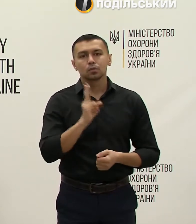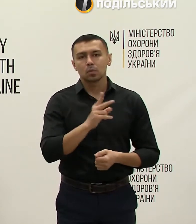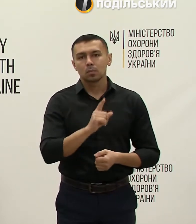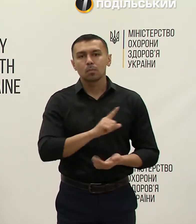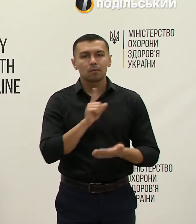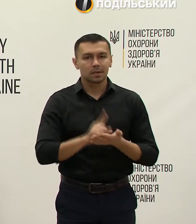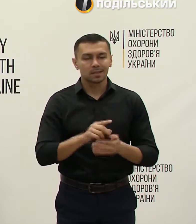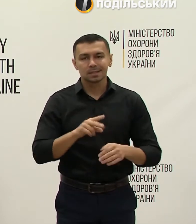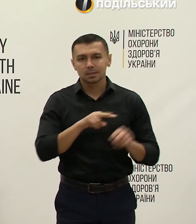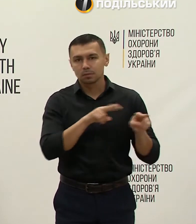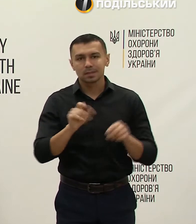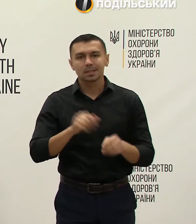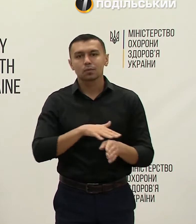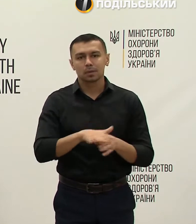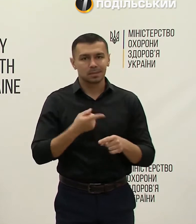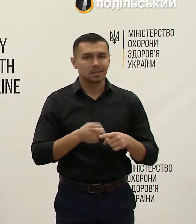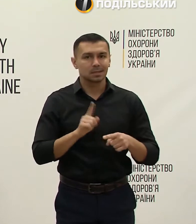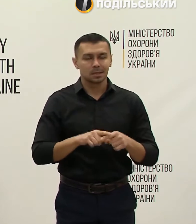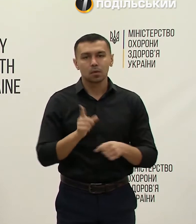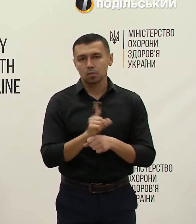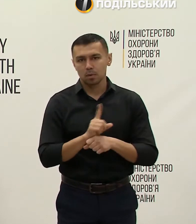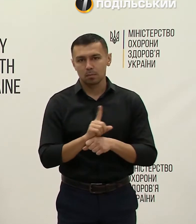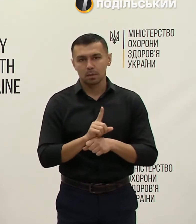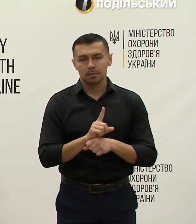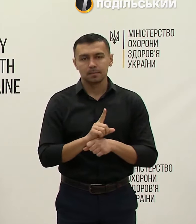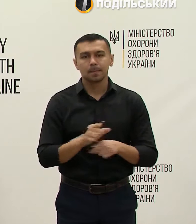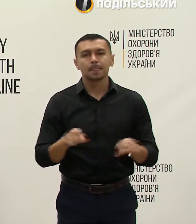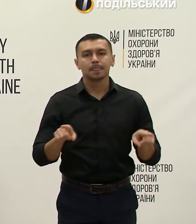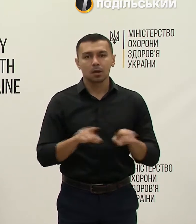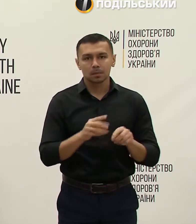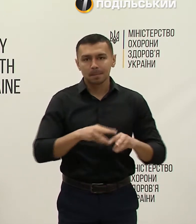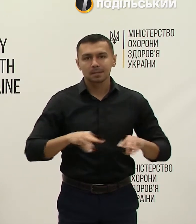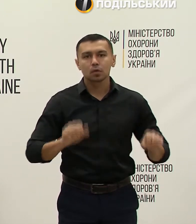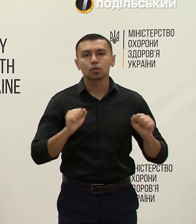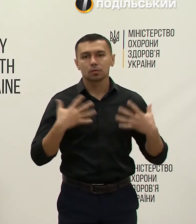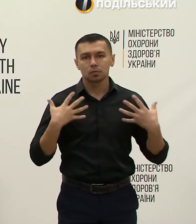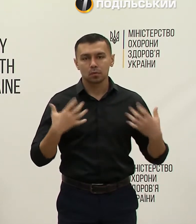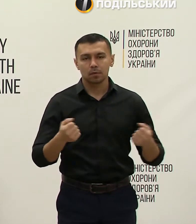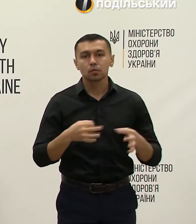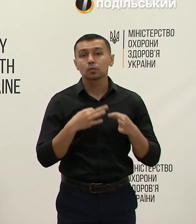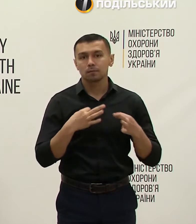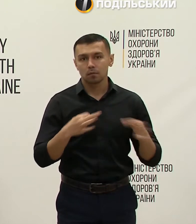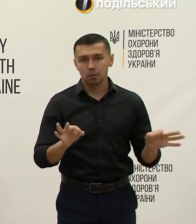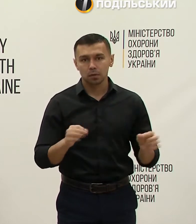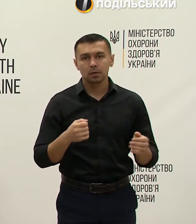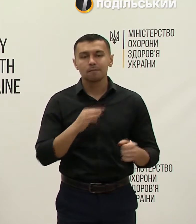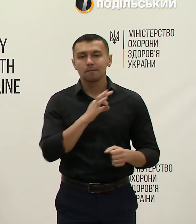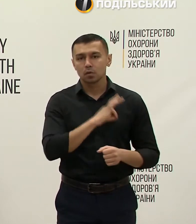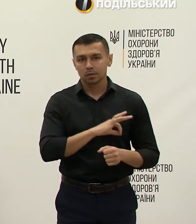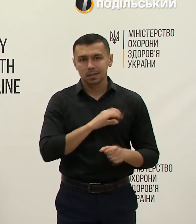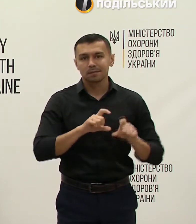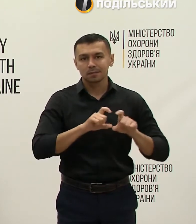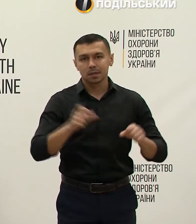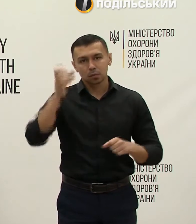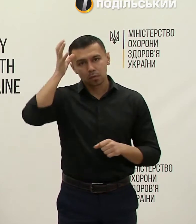повинен слідкувати за дотримуванням цих норм. Також Міністерство охорони здоров'я дозволило до використання у